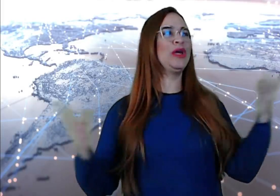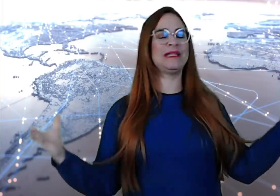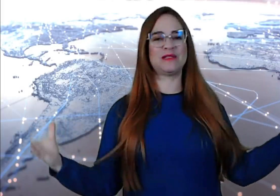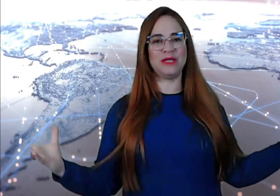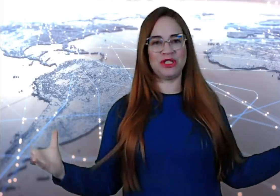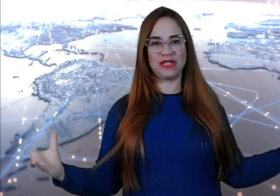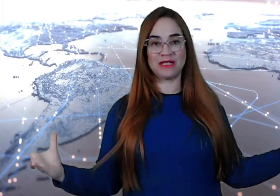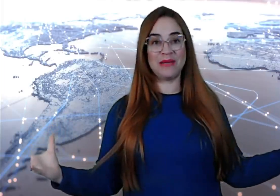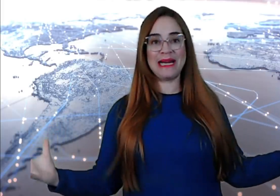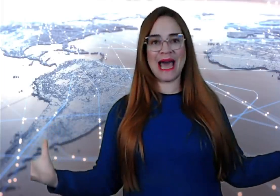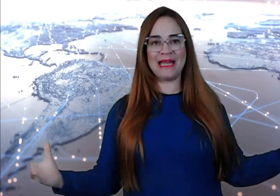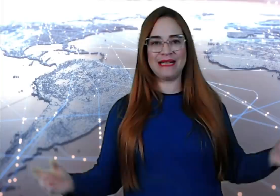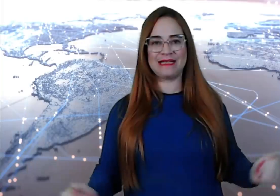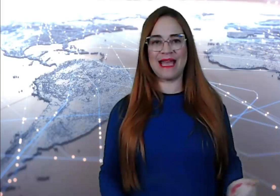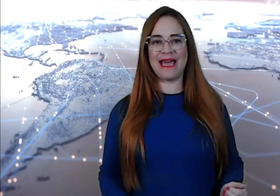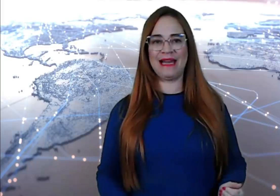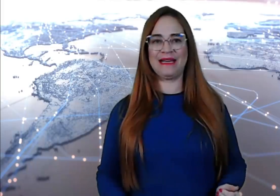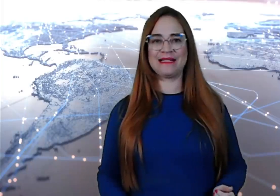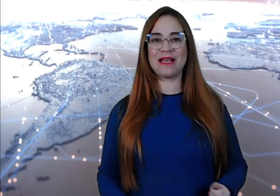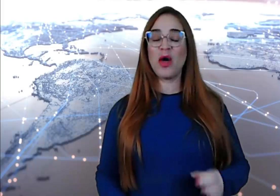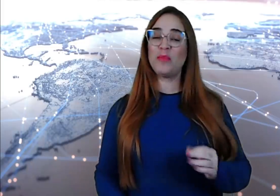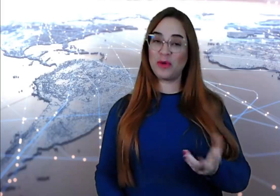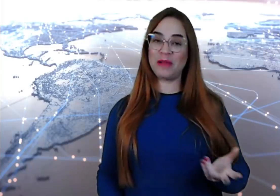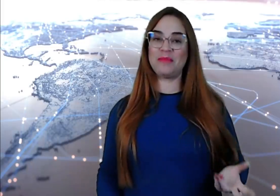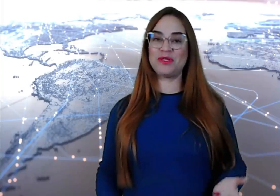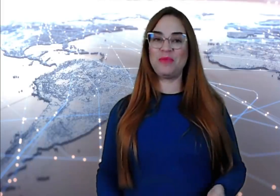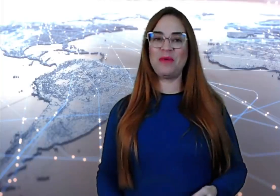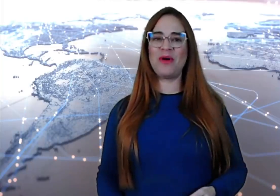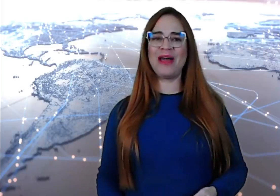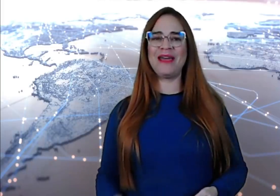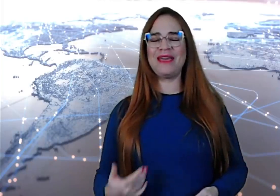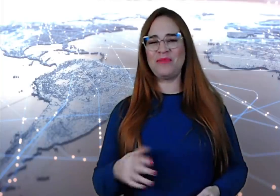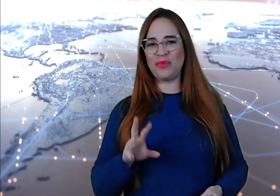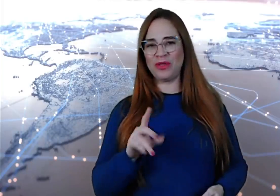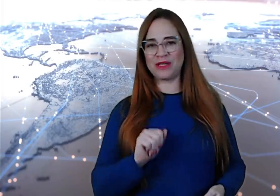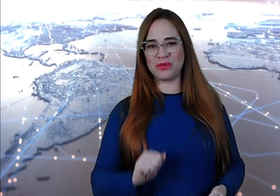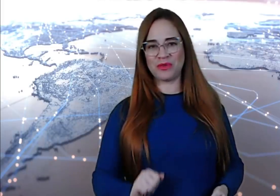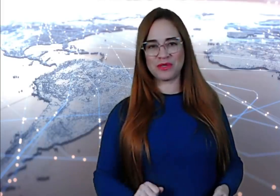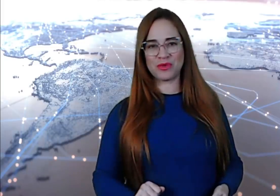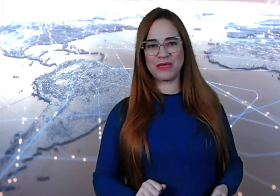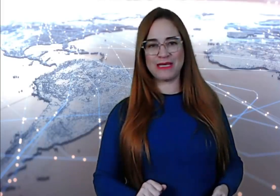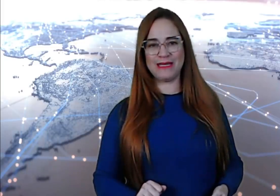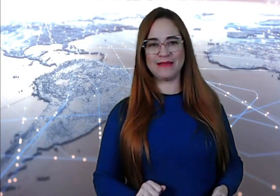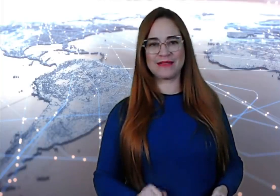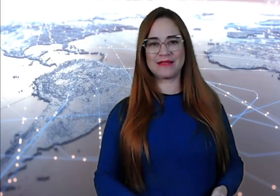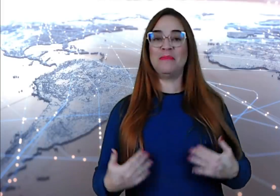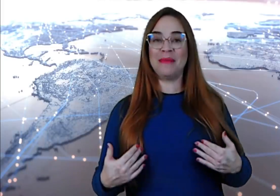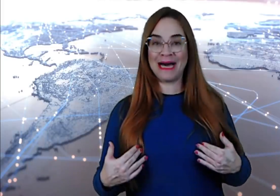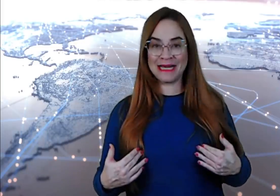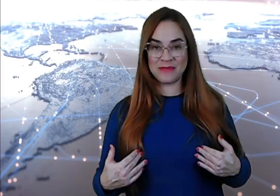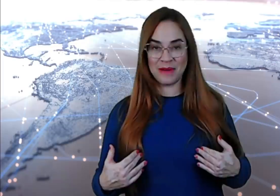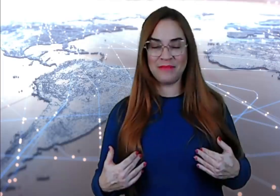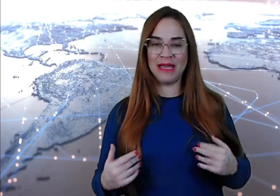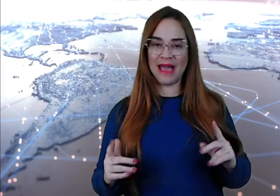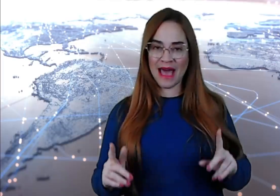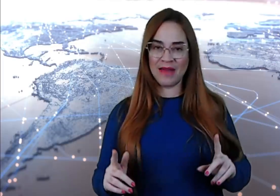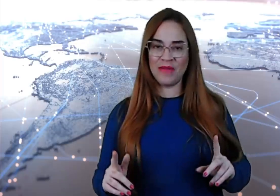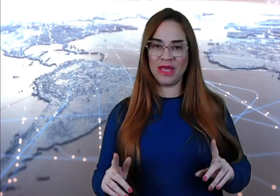muitas mentiras, milhares delas, problemas de memória e muitas outras coisinhas. Mas, pra mim, amiguinho,